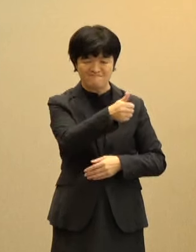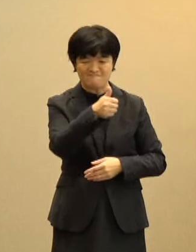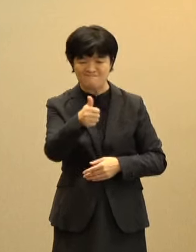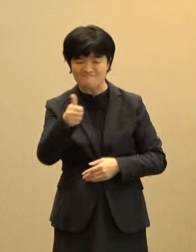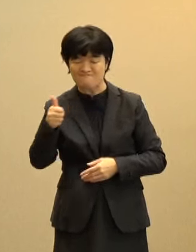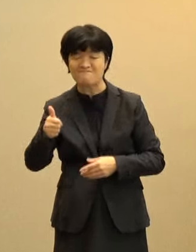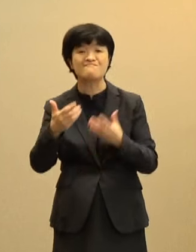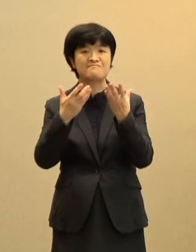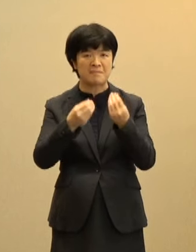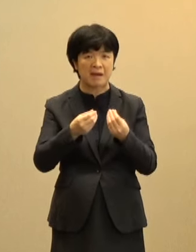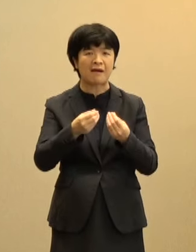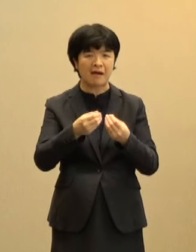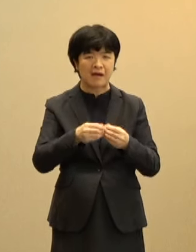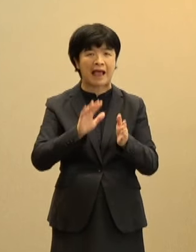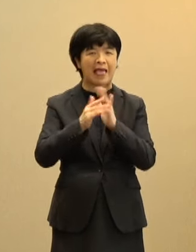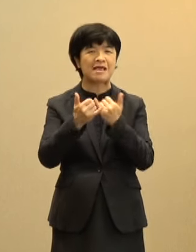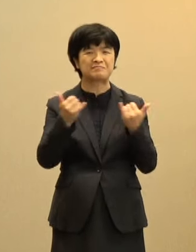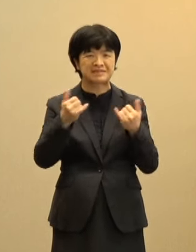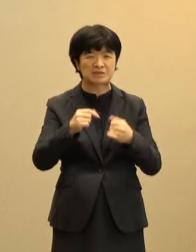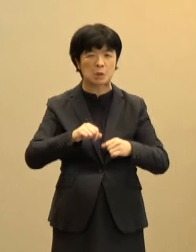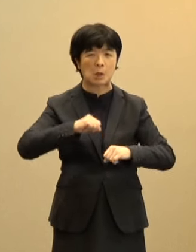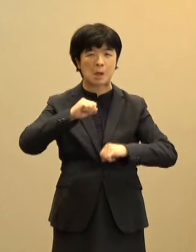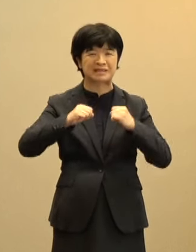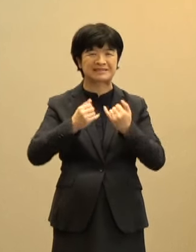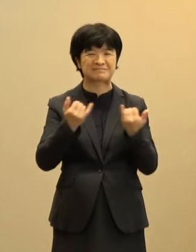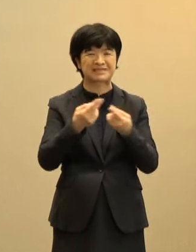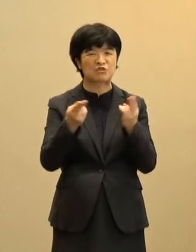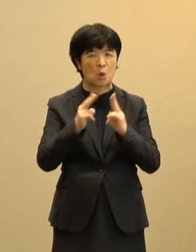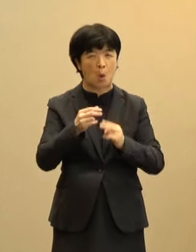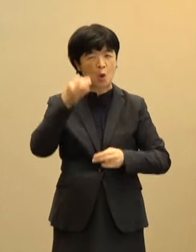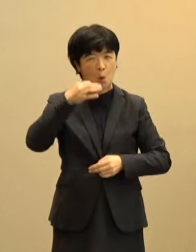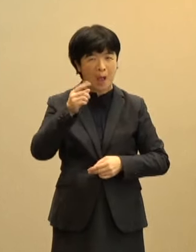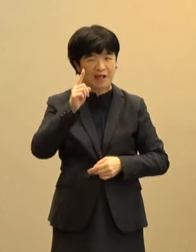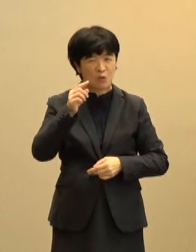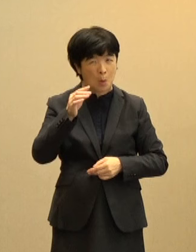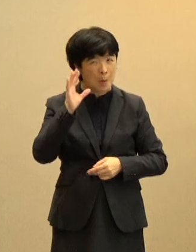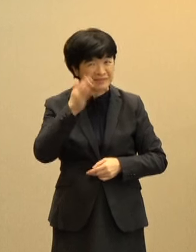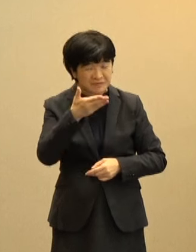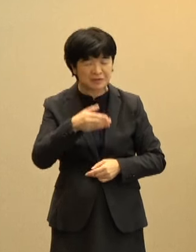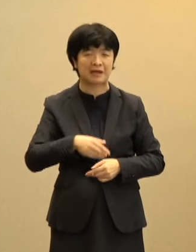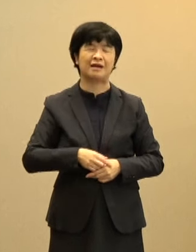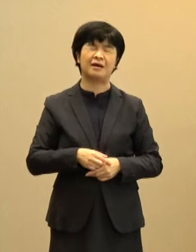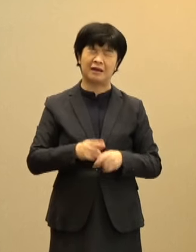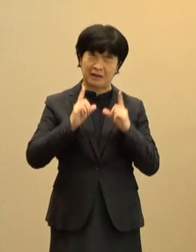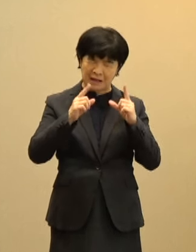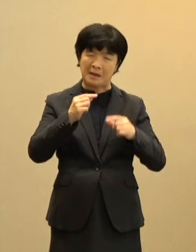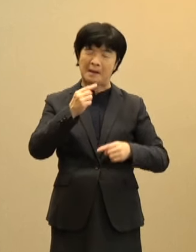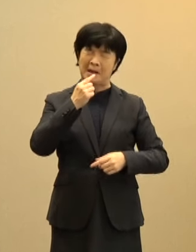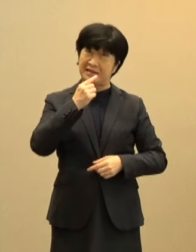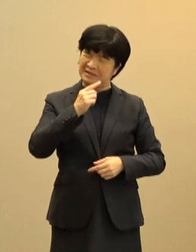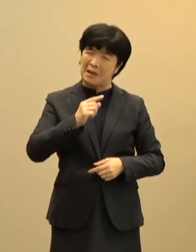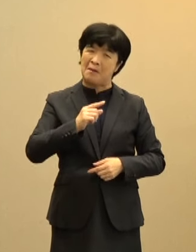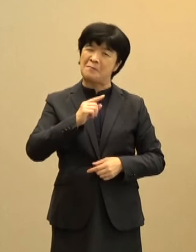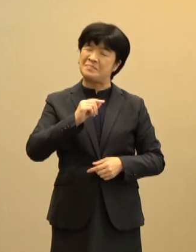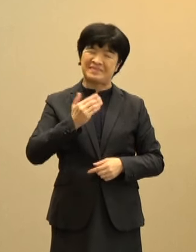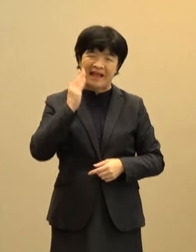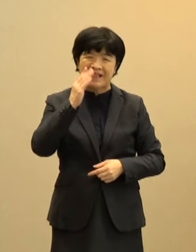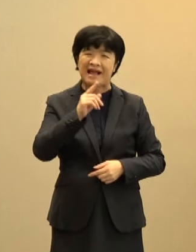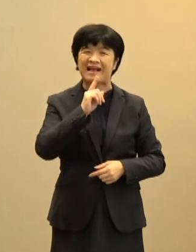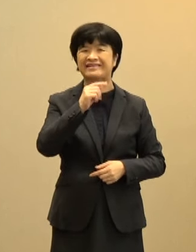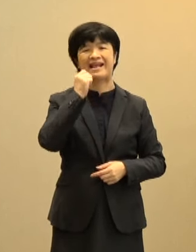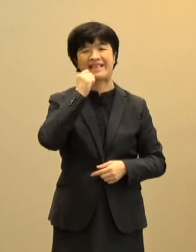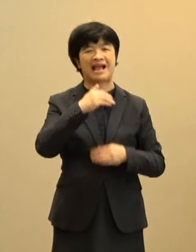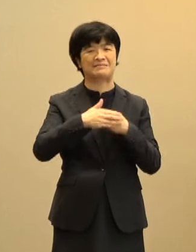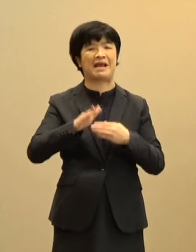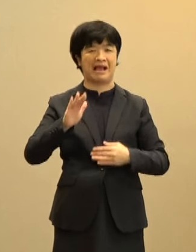党への評価というのはどのようにも感じていらっしゃいますか。 これはですね、私としてはなかなかこれは申し上げられないところはあります